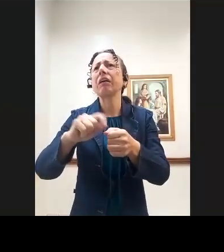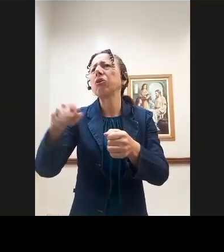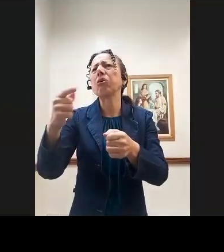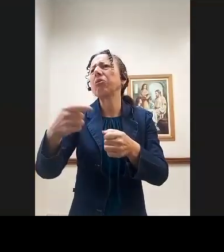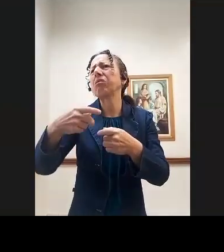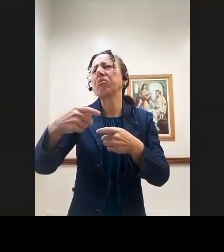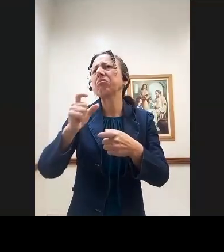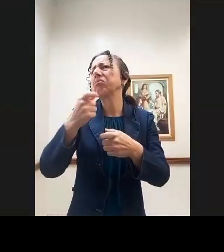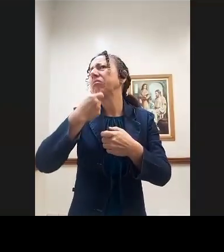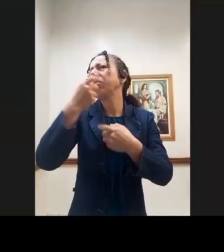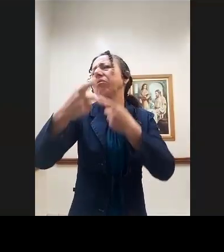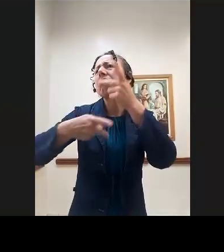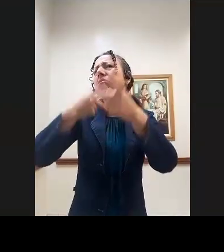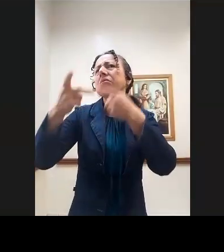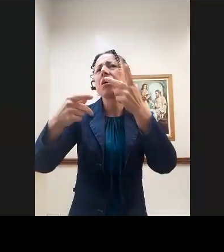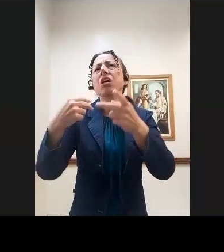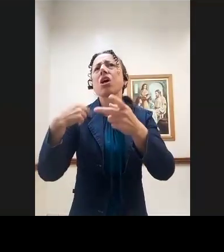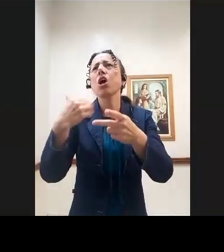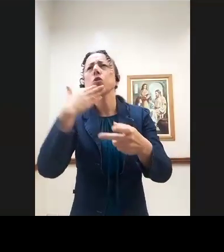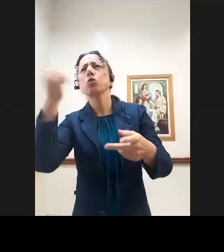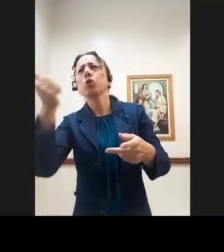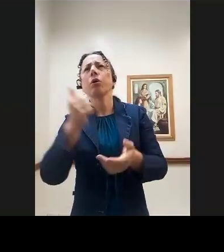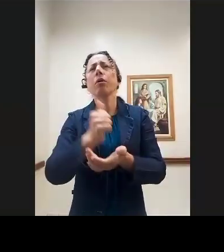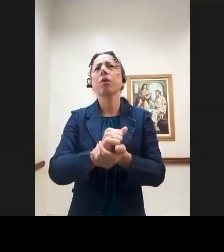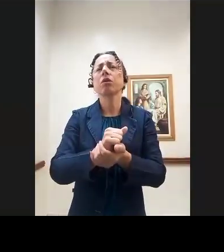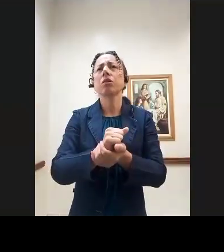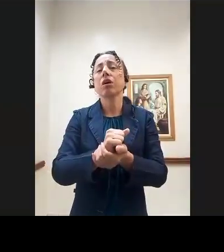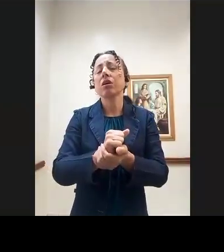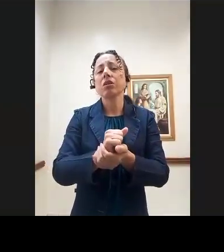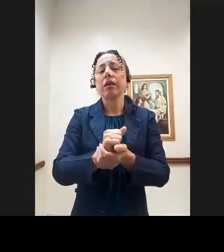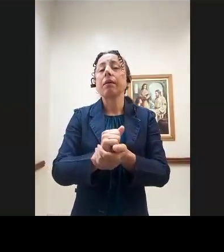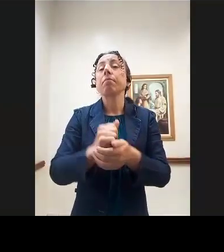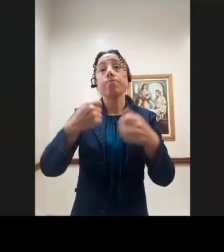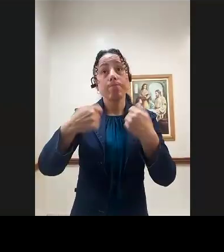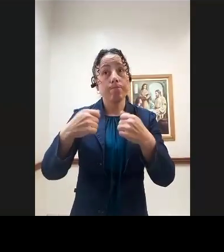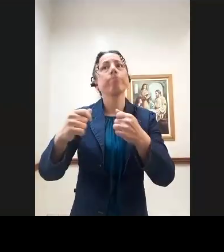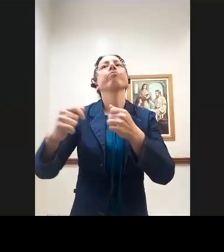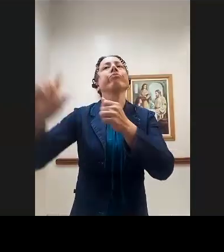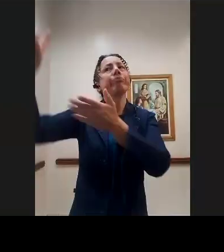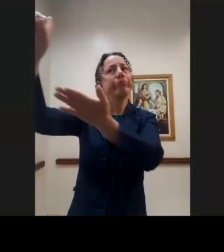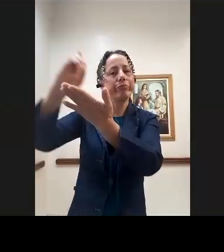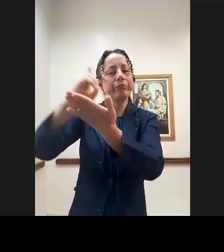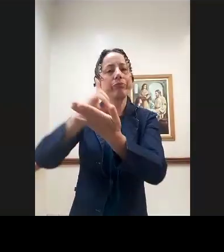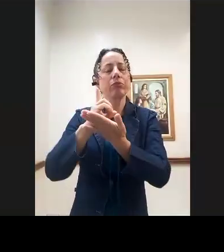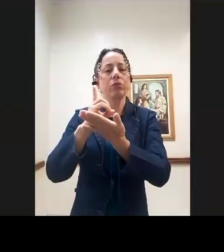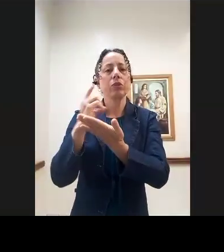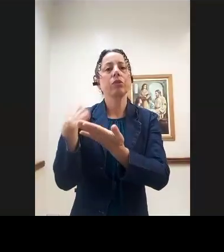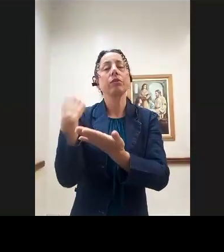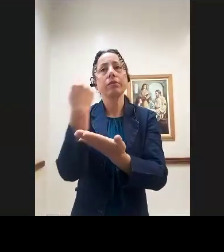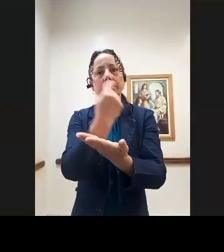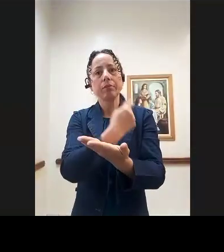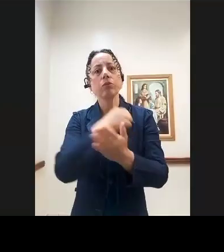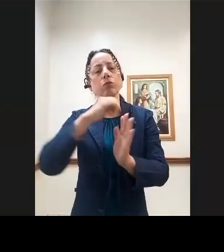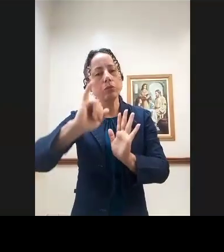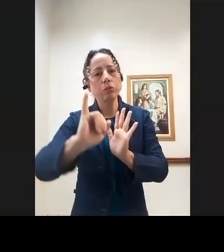sou melhor até que eles. Nós não somos ninguém sem Deus. Eu sou muito grata por esse evangelho, sou grata